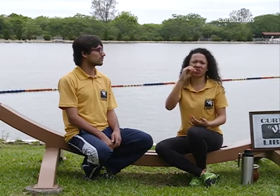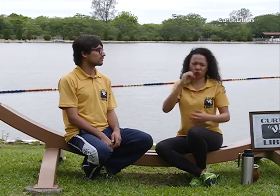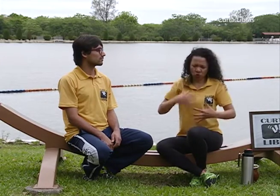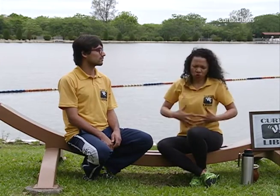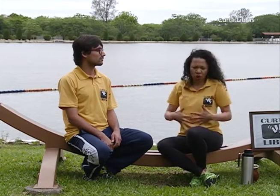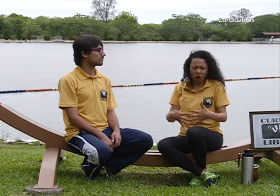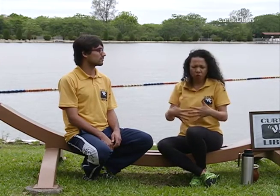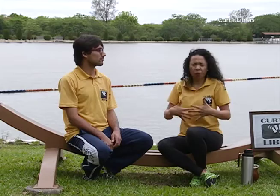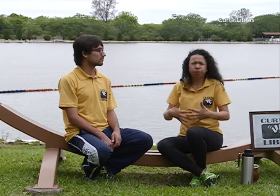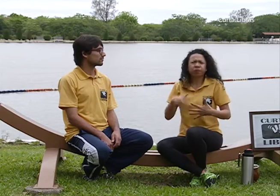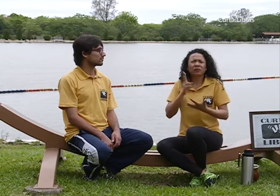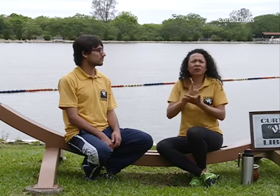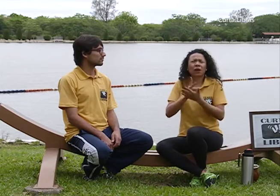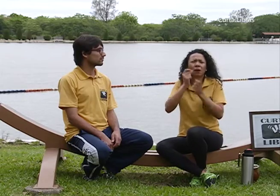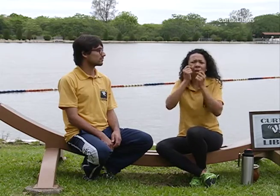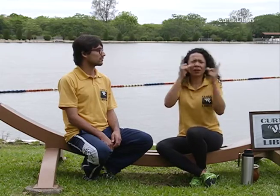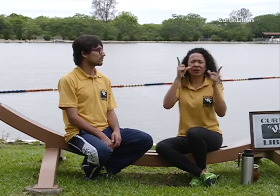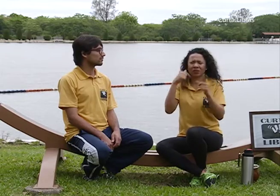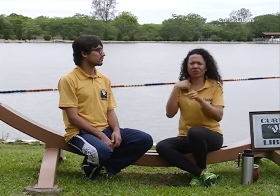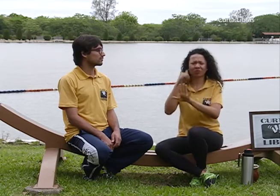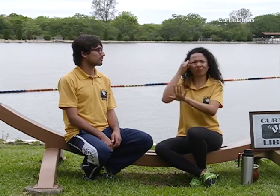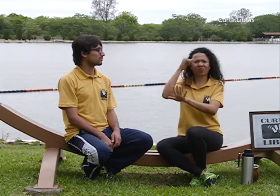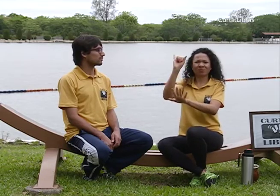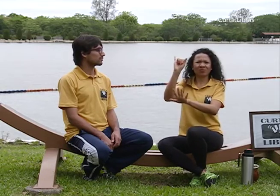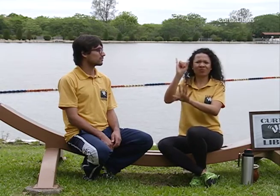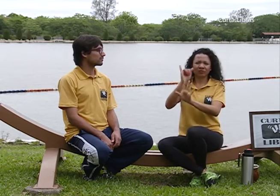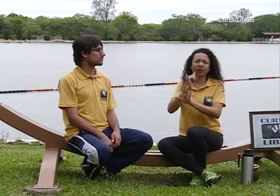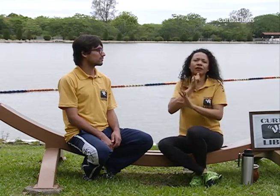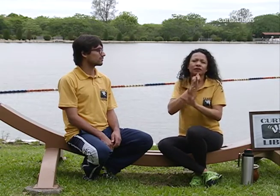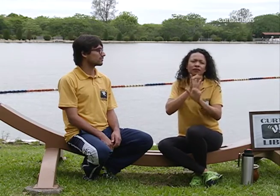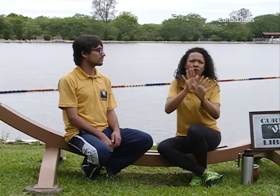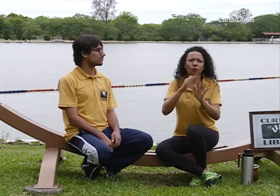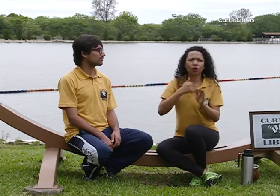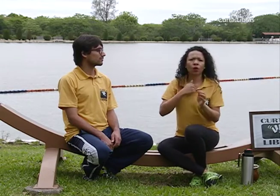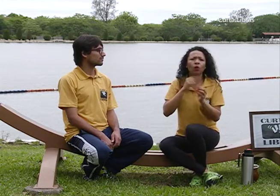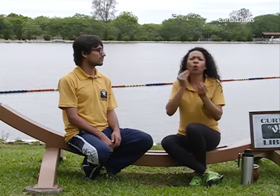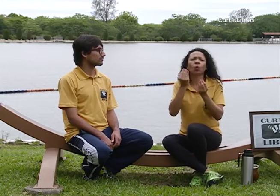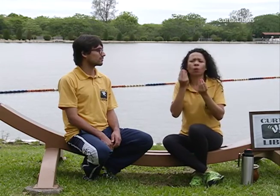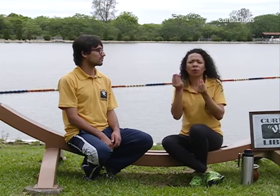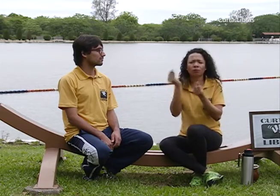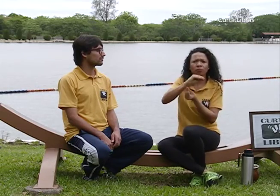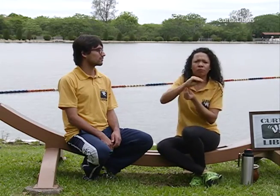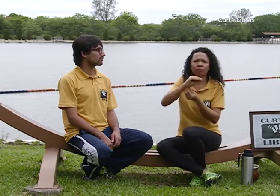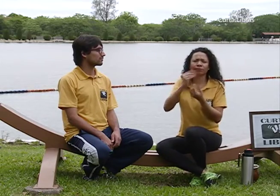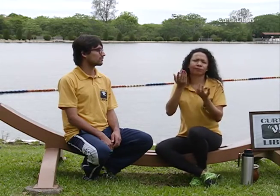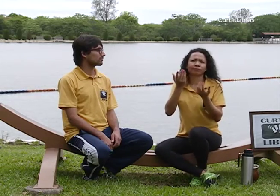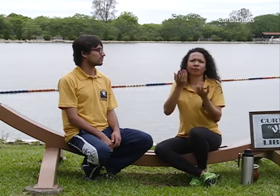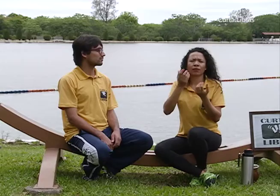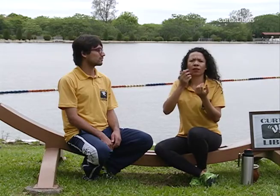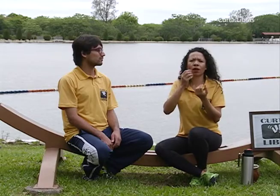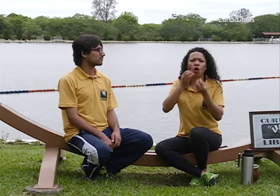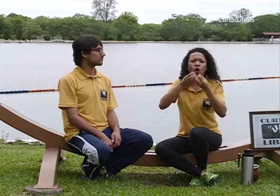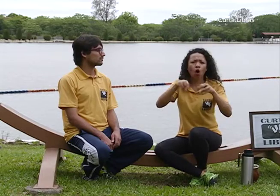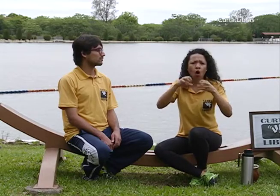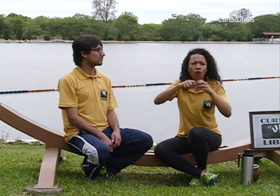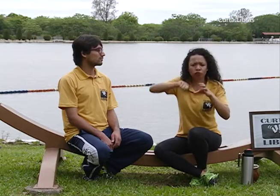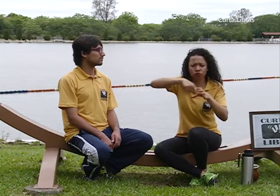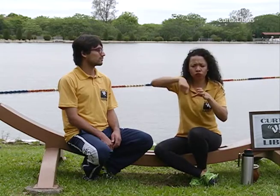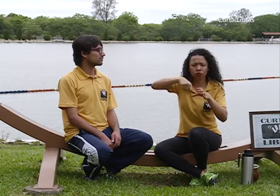sentia inchada quando eu comia pela manhã. Eu optei por substituir, por ovos. Faço